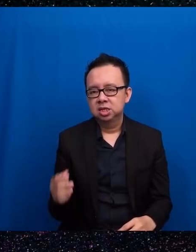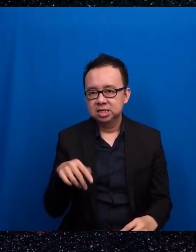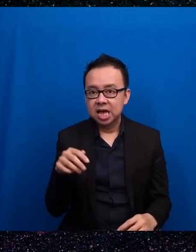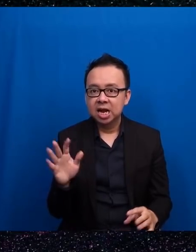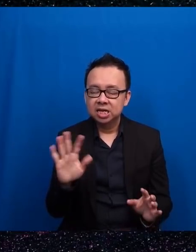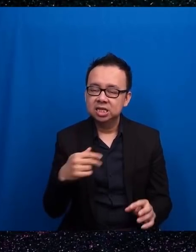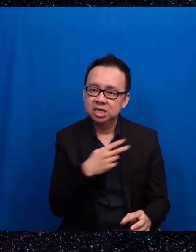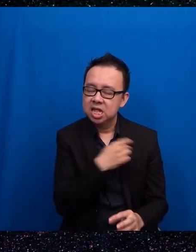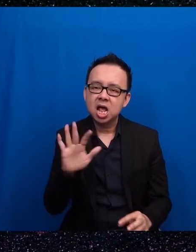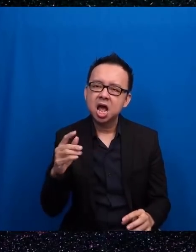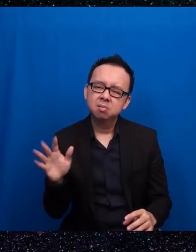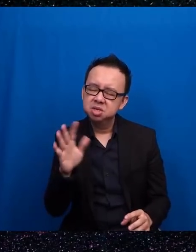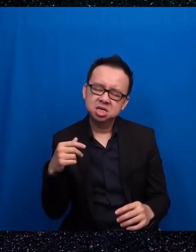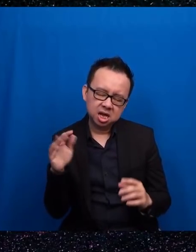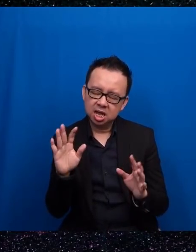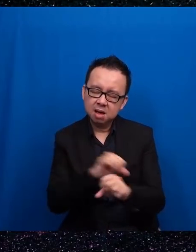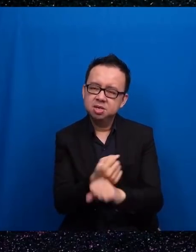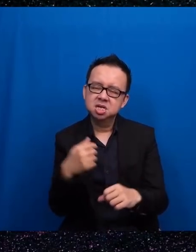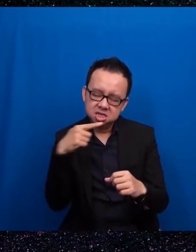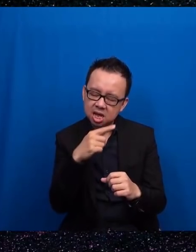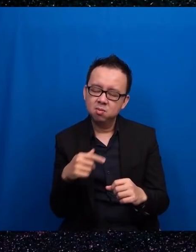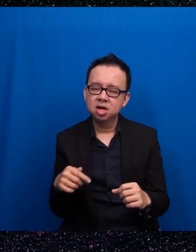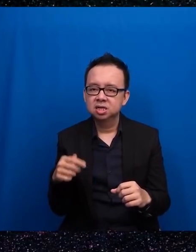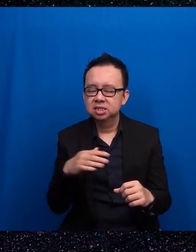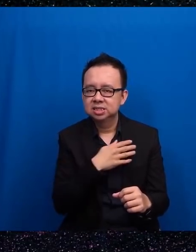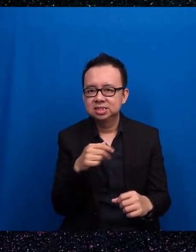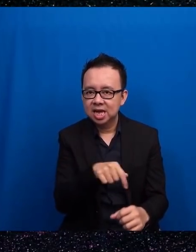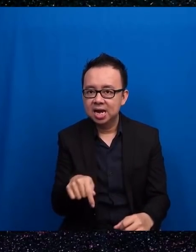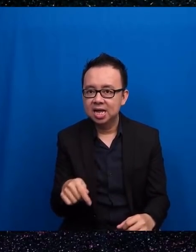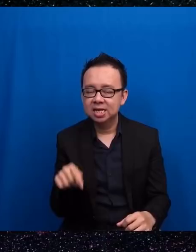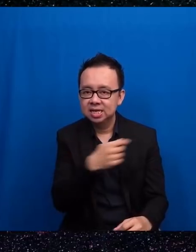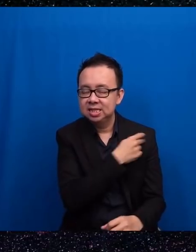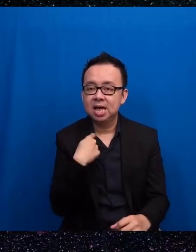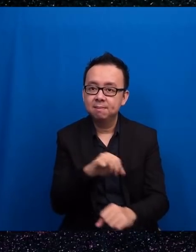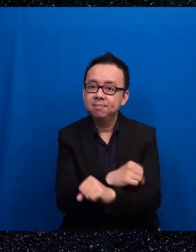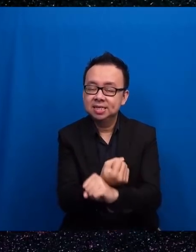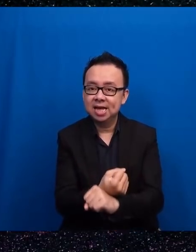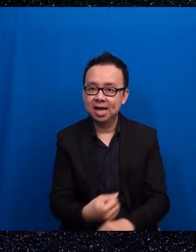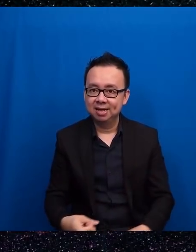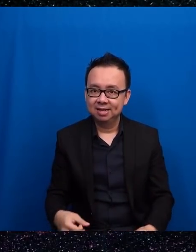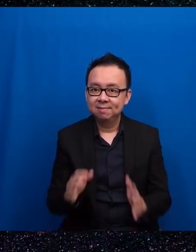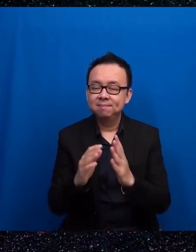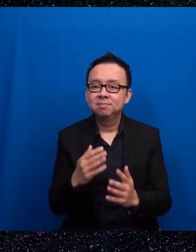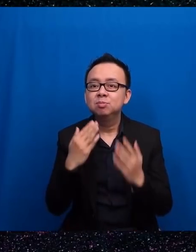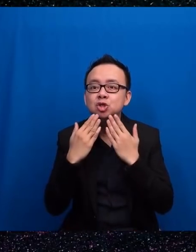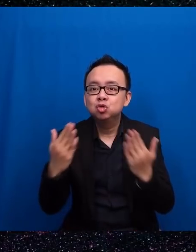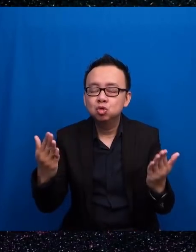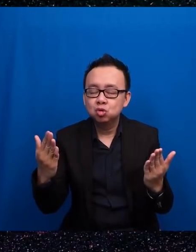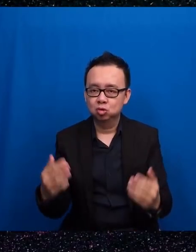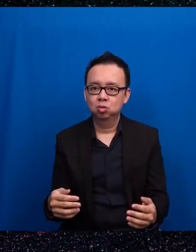dan berkata, wow thank you Lord for the ground. Terima kasih Tuhan untuk tanah yang kuinjak ini.